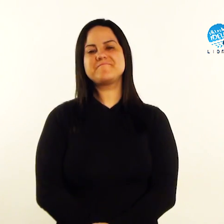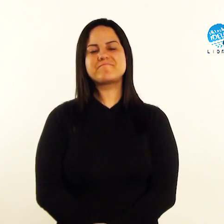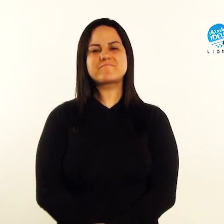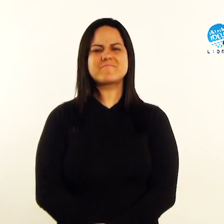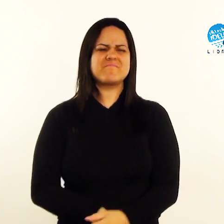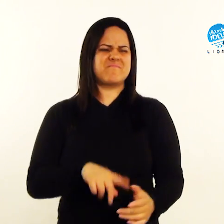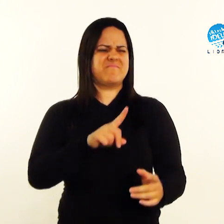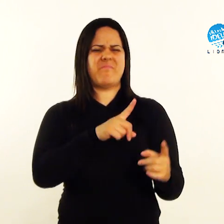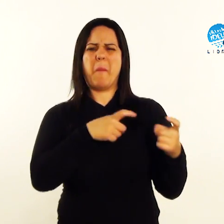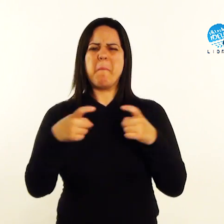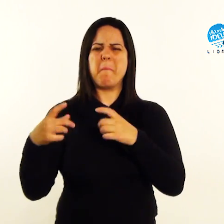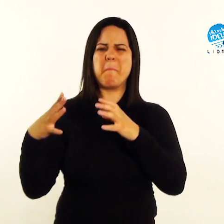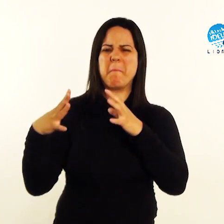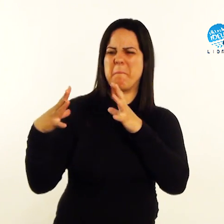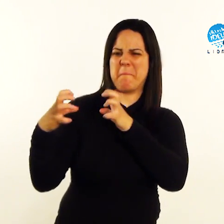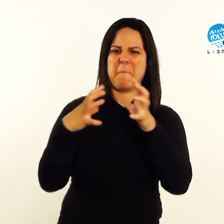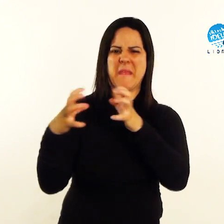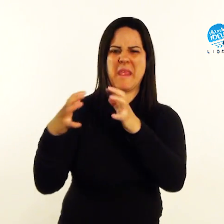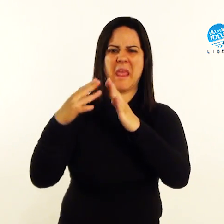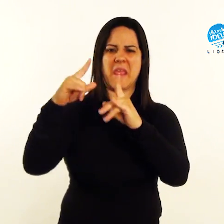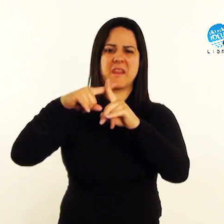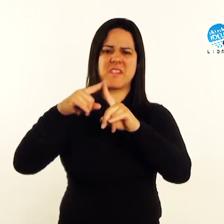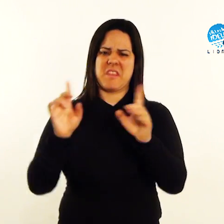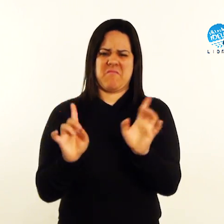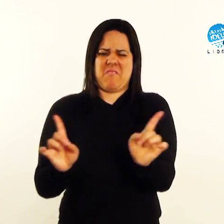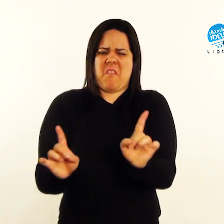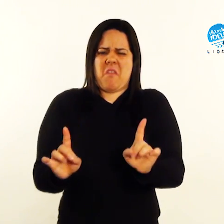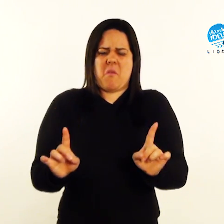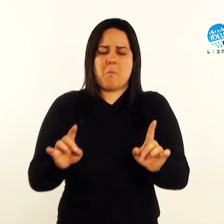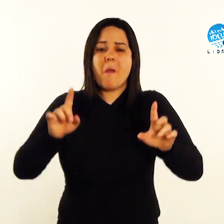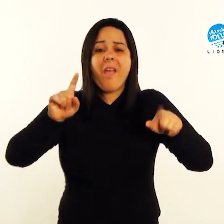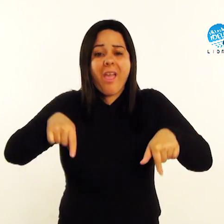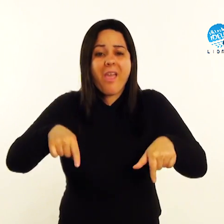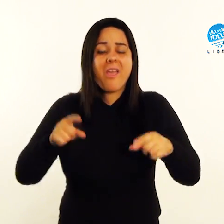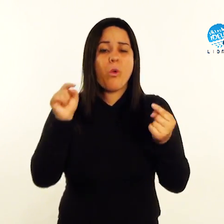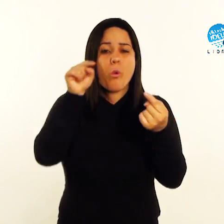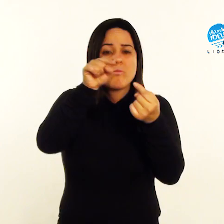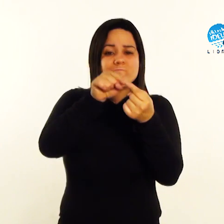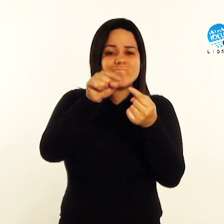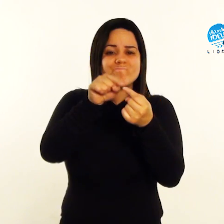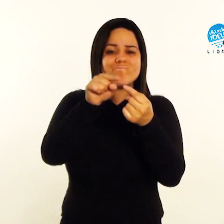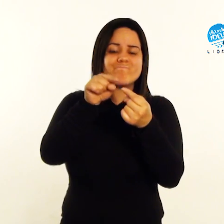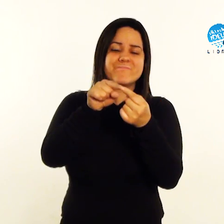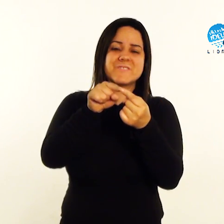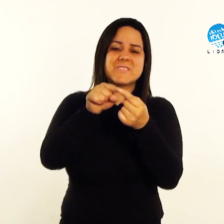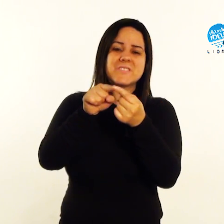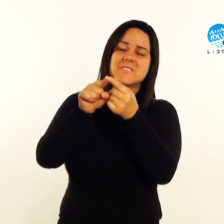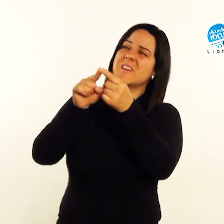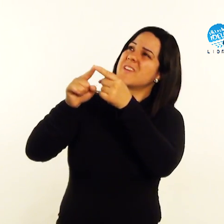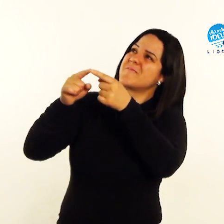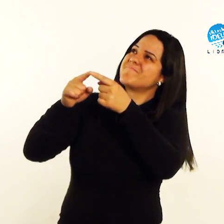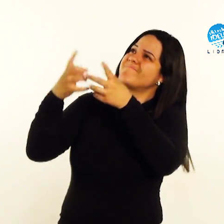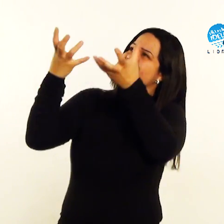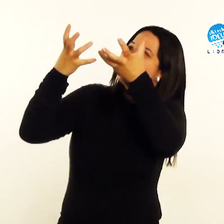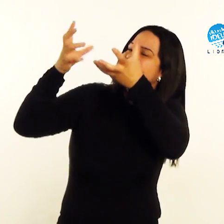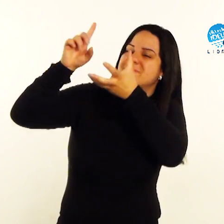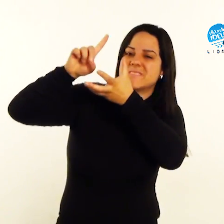Não estão brigando com a igreja, eu estou falando de buscar a Deus e deixar a religiosidade de lado para buscar